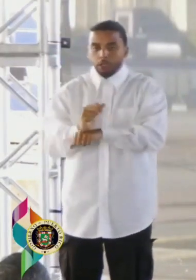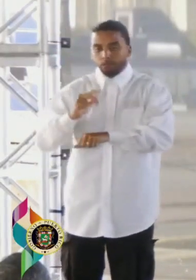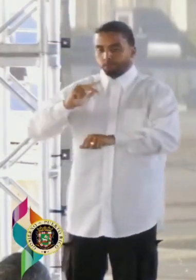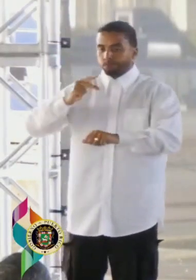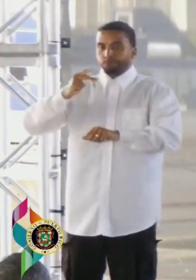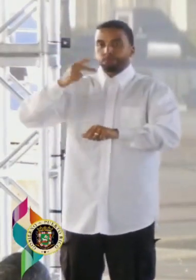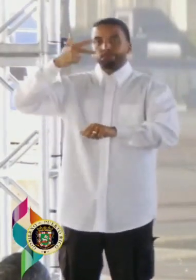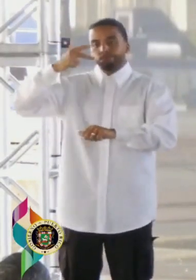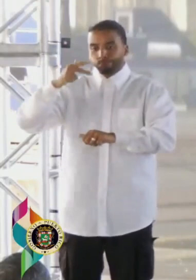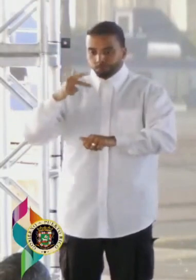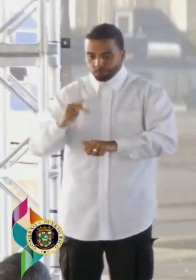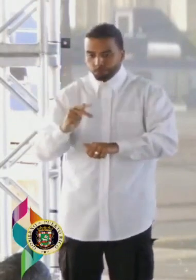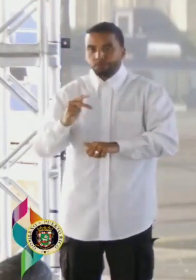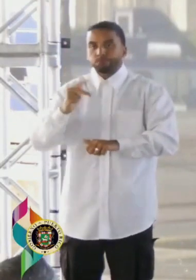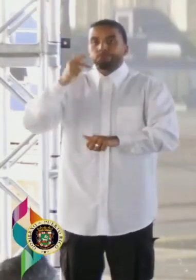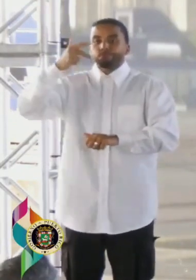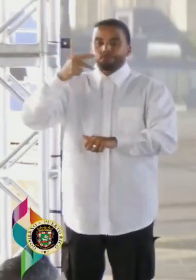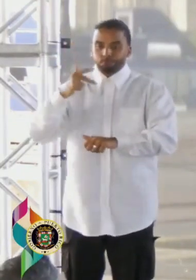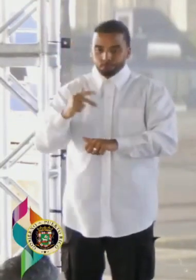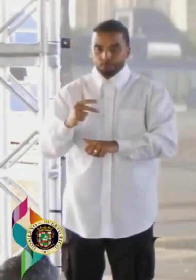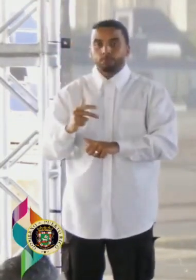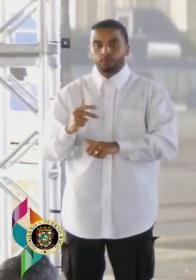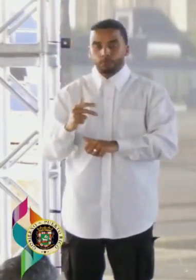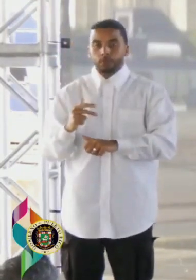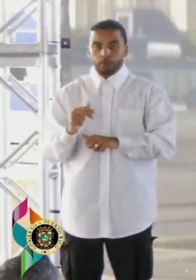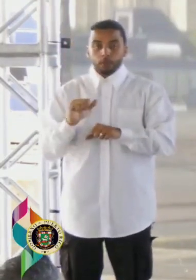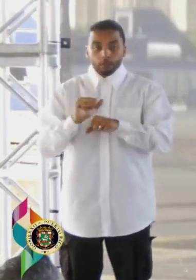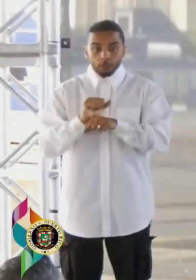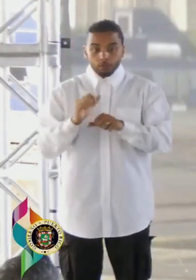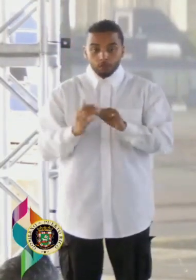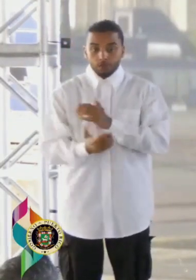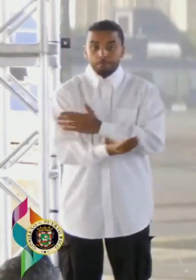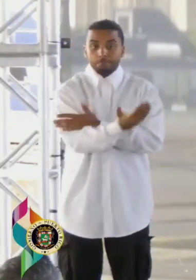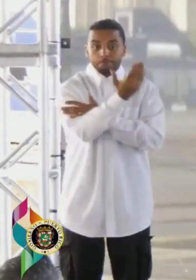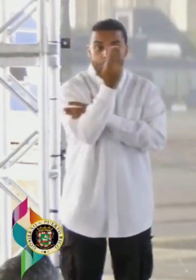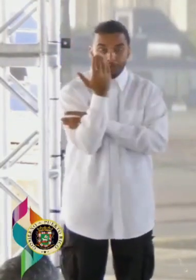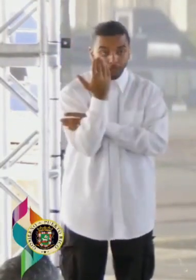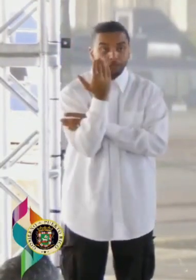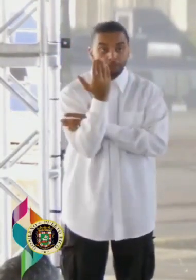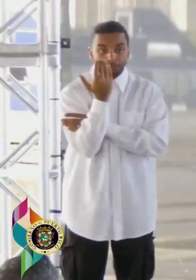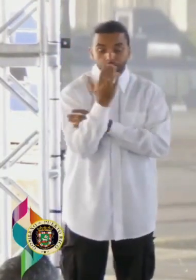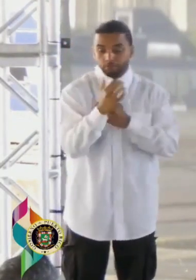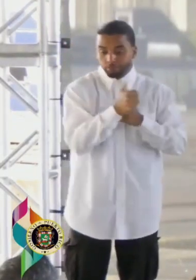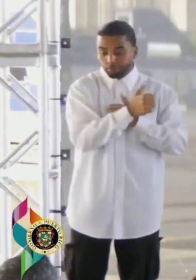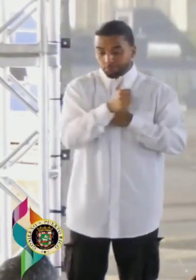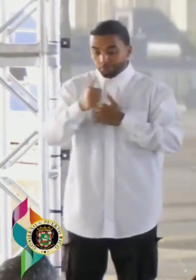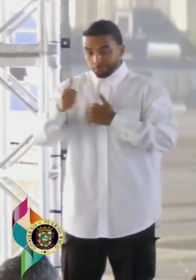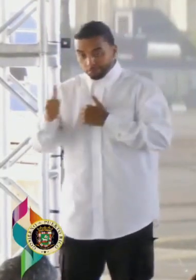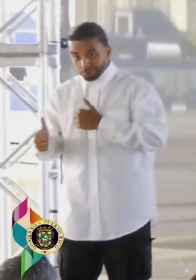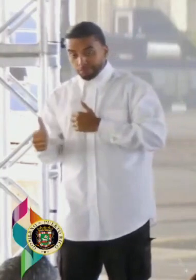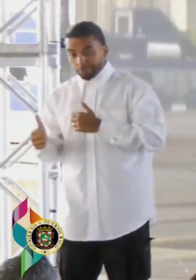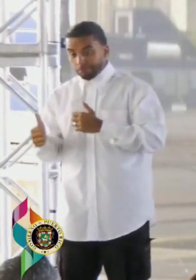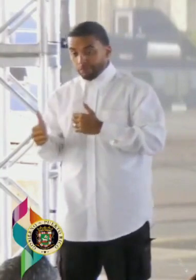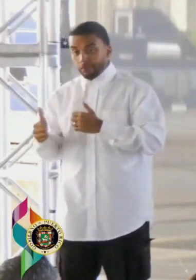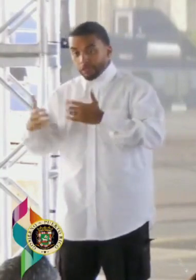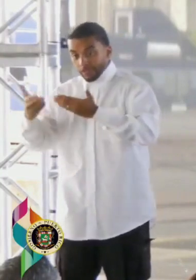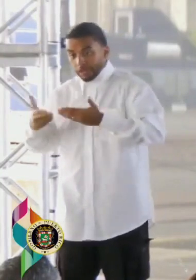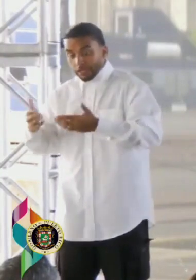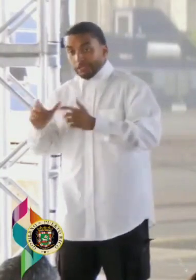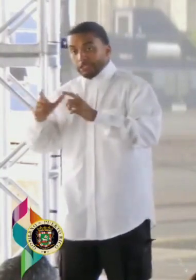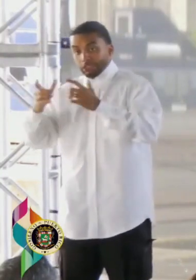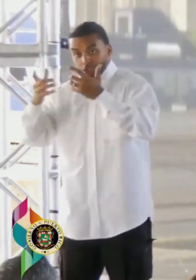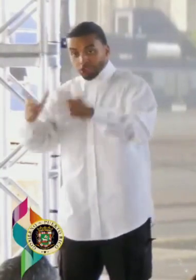los jueves a las 7 de la mañana tarda 8 horas en Descargar y cargar y se va de nuevo a Jacksonville una operación bien eficiente bien